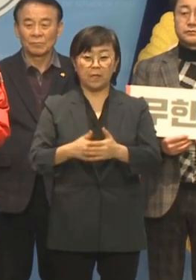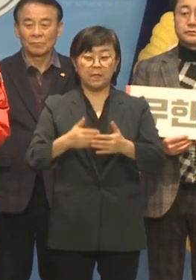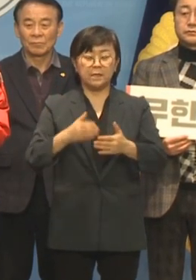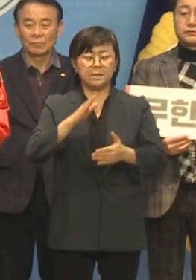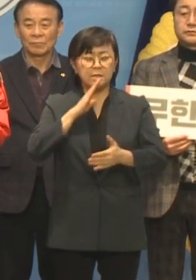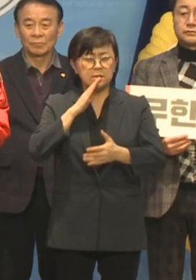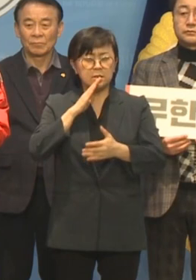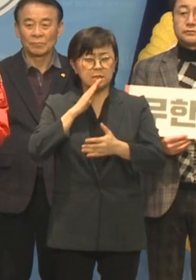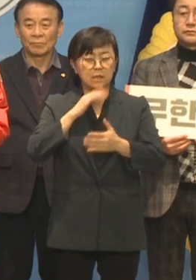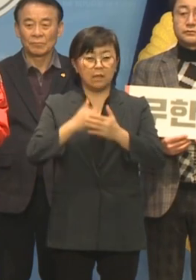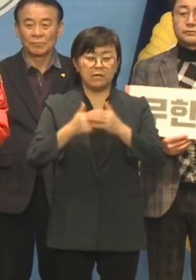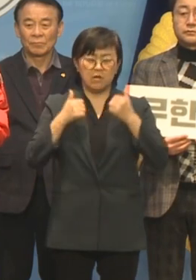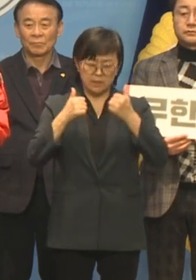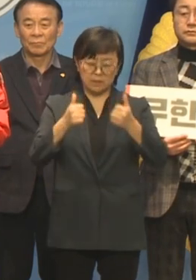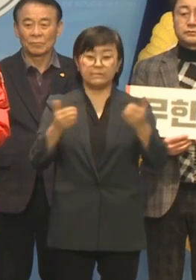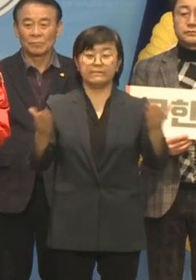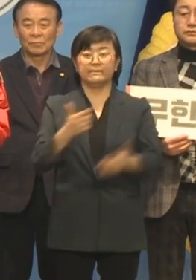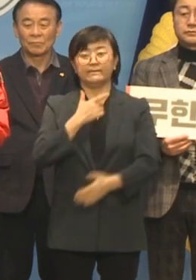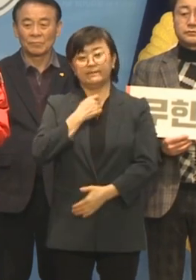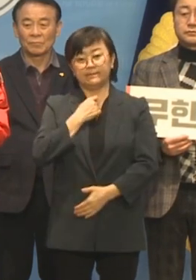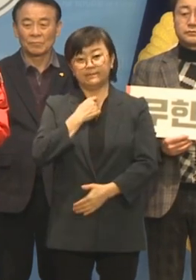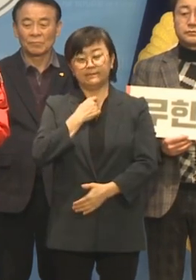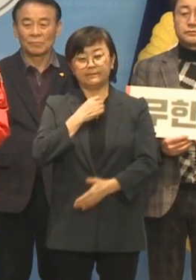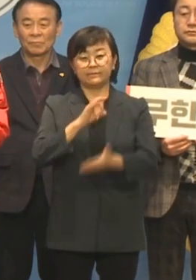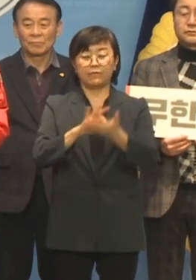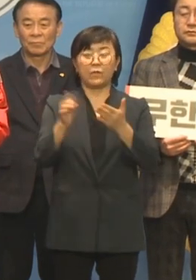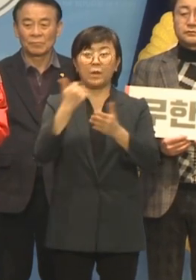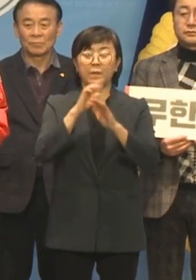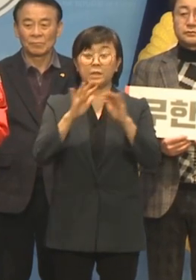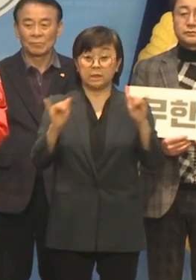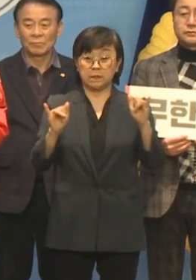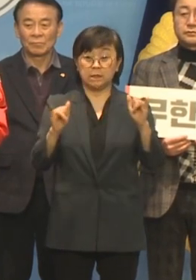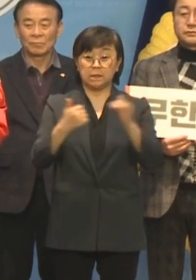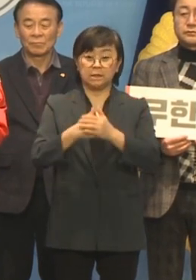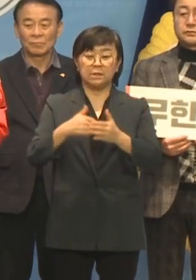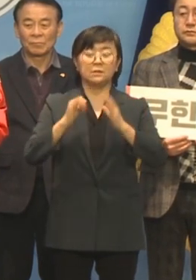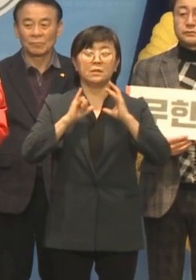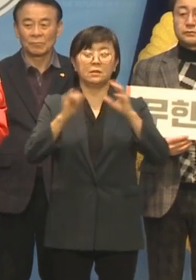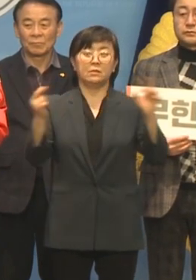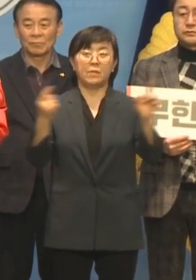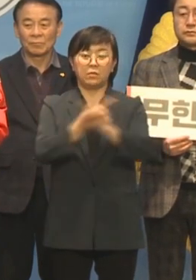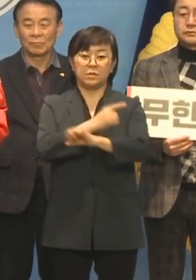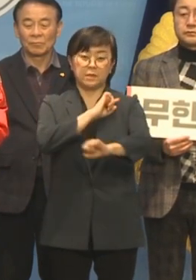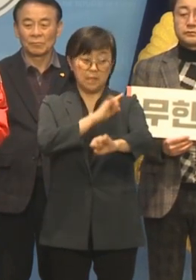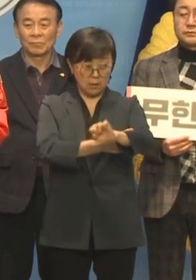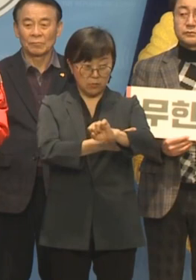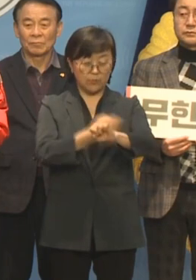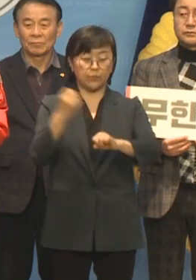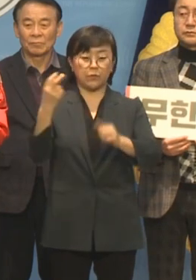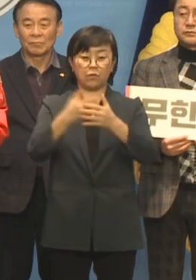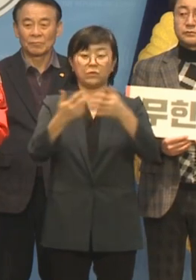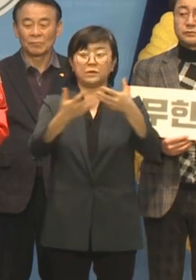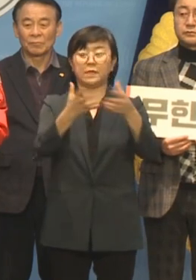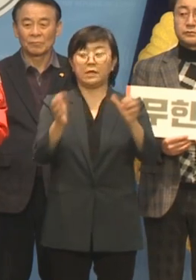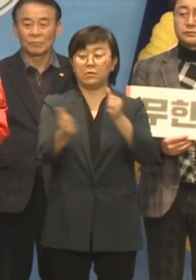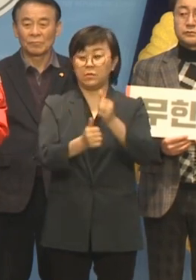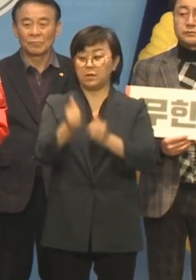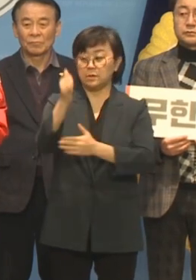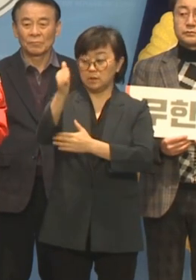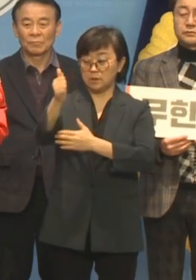미치도록 일하고 싶습니다. 소비자 전문 변호사로서 세상을 바꿔온 실력과